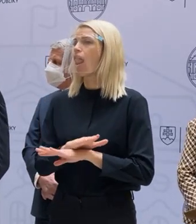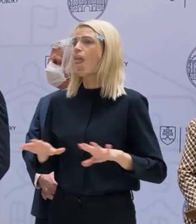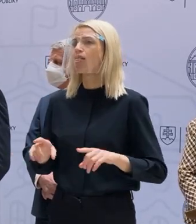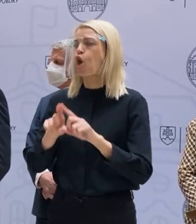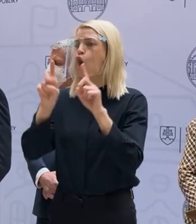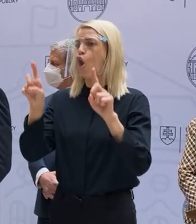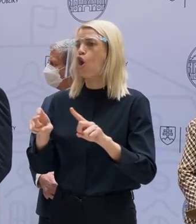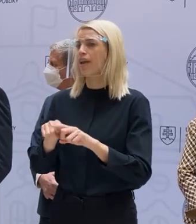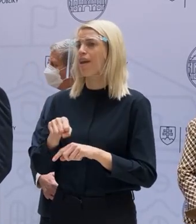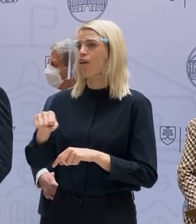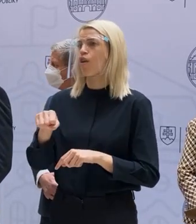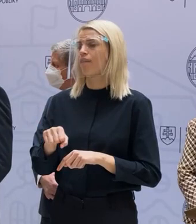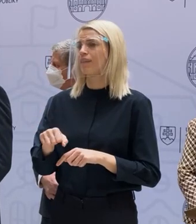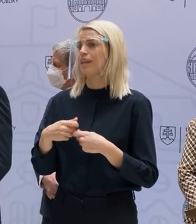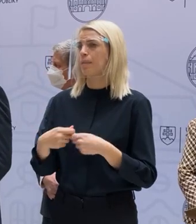okienkový predaj.